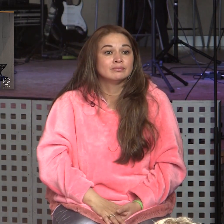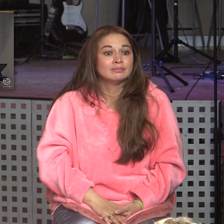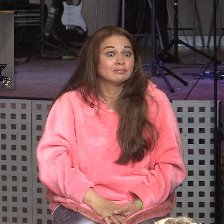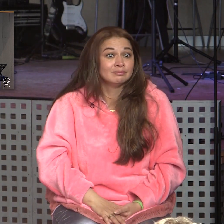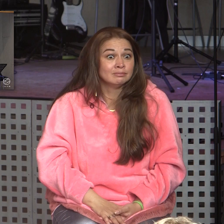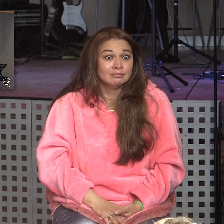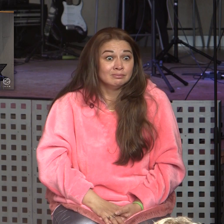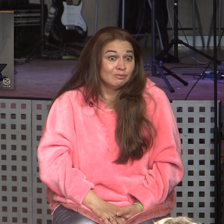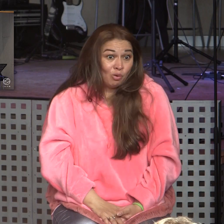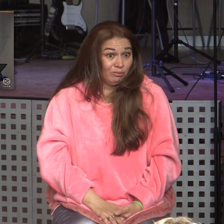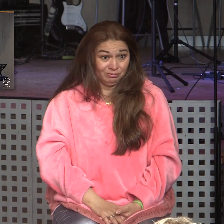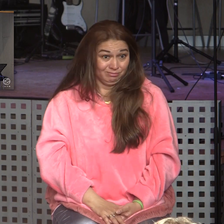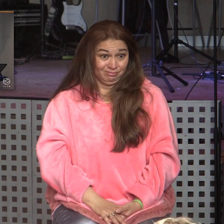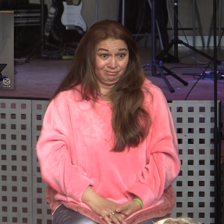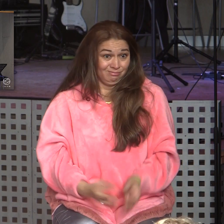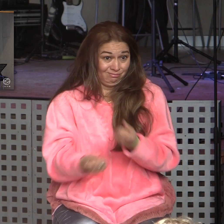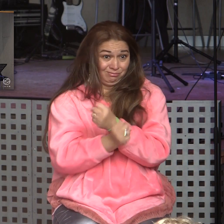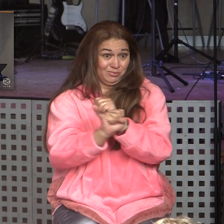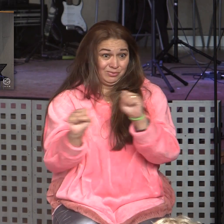¿Así? Pues ponte a hacerlo.